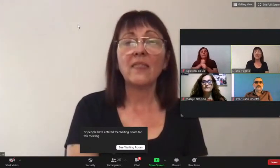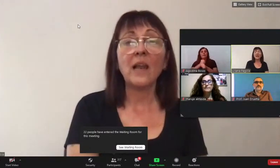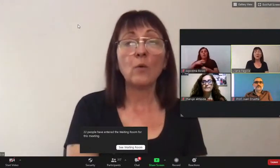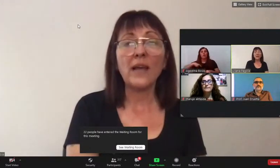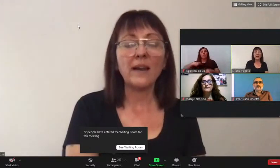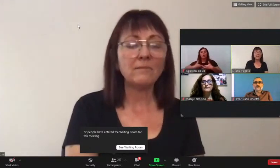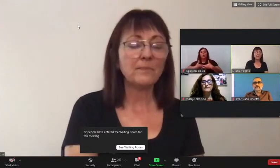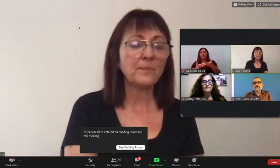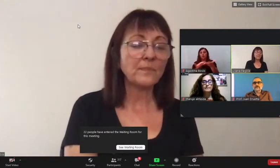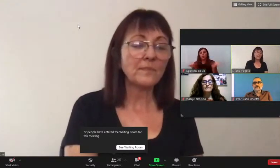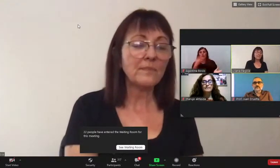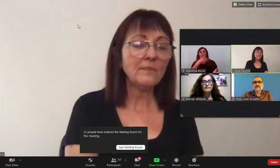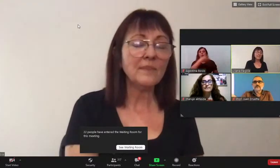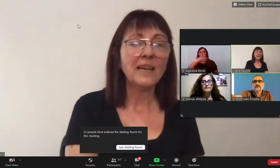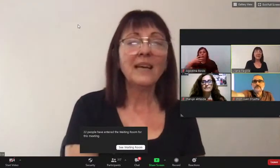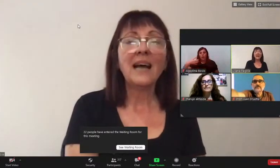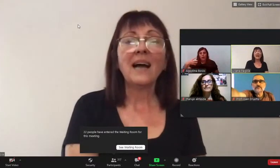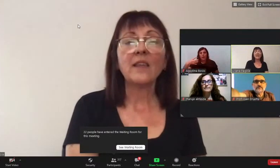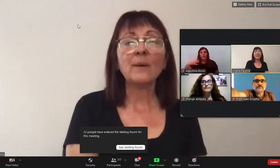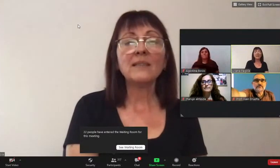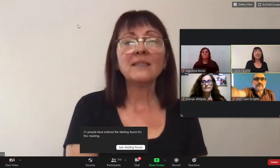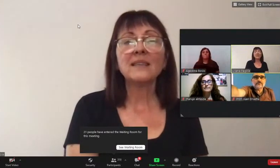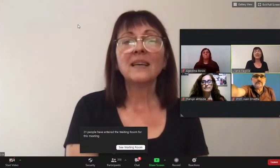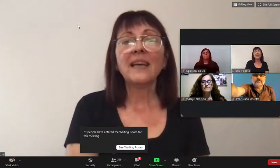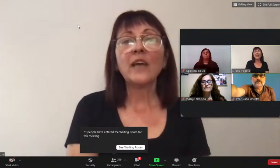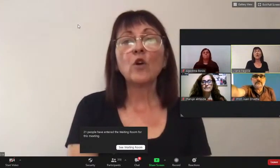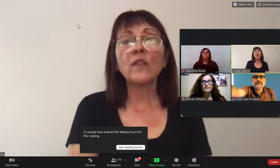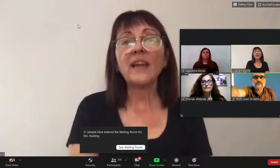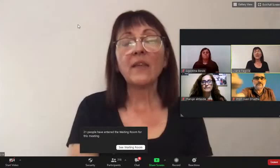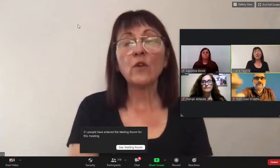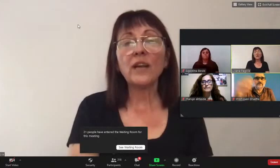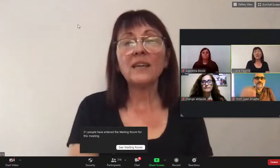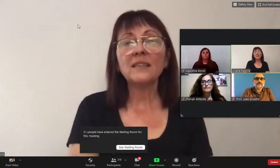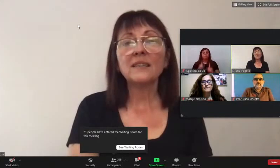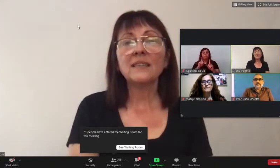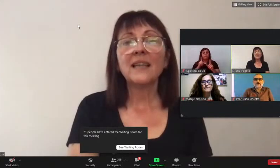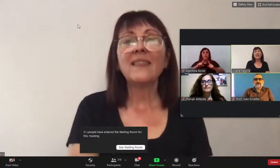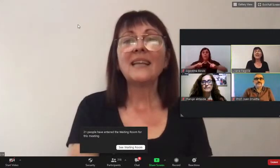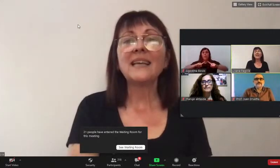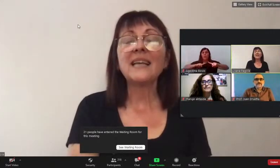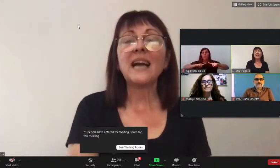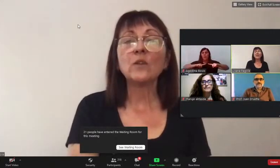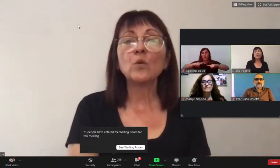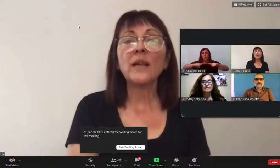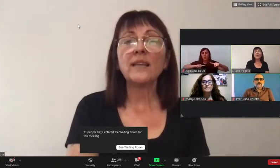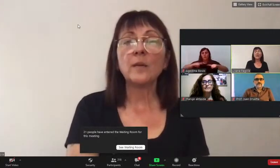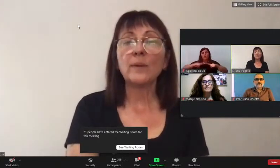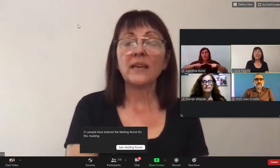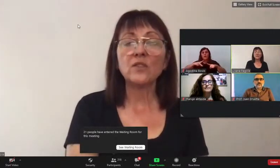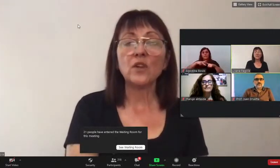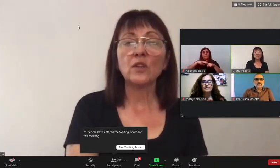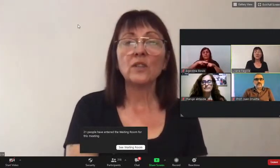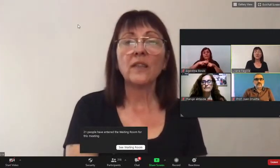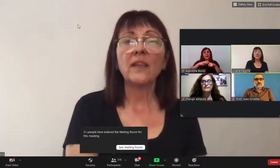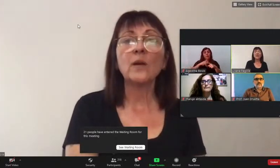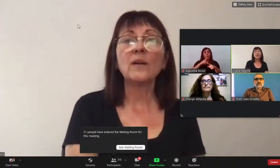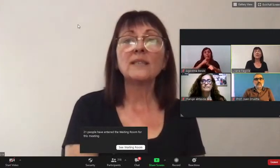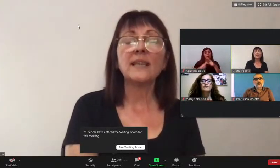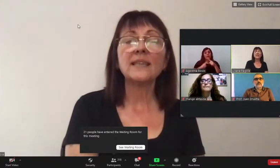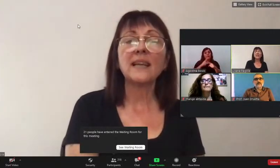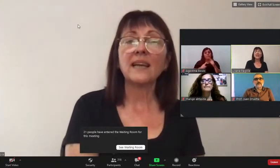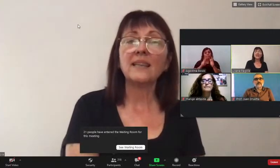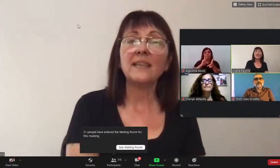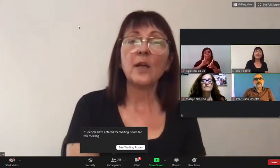Social de la UNER. Además, es coordinadora de la Tecnicatura en Interpretación de